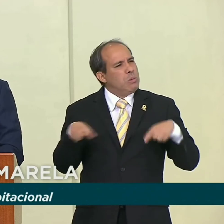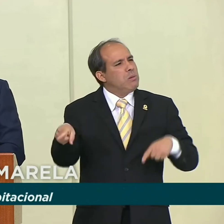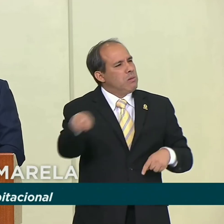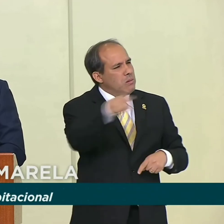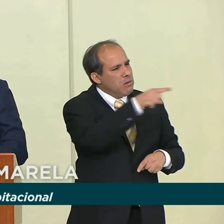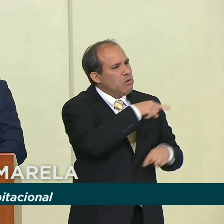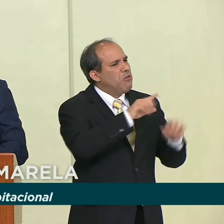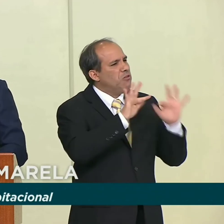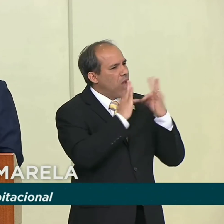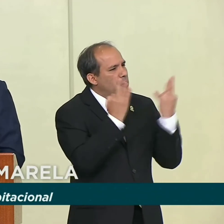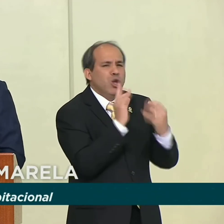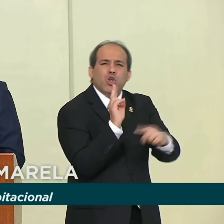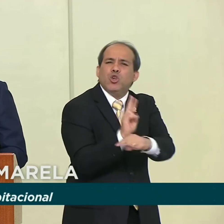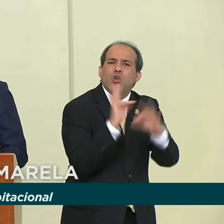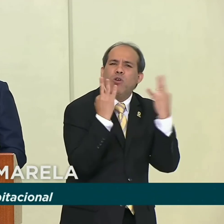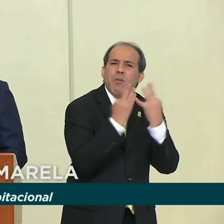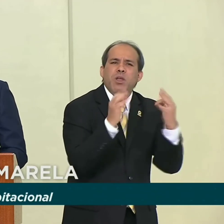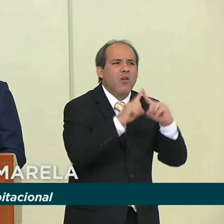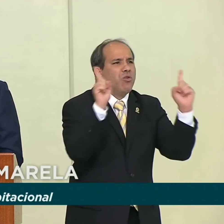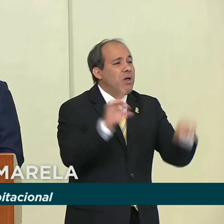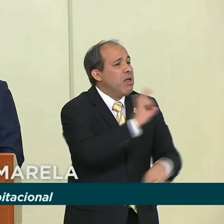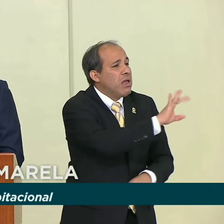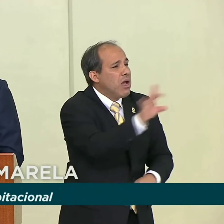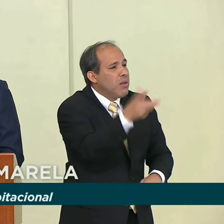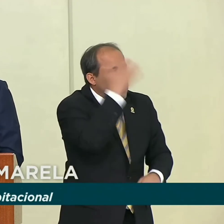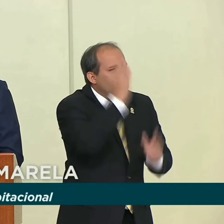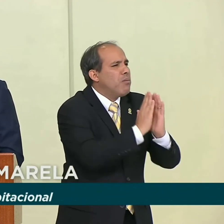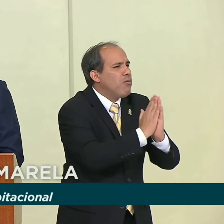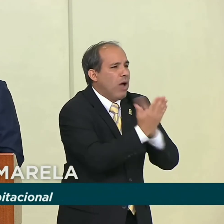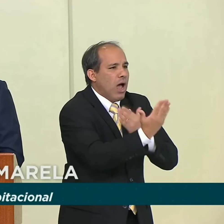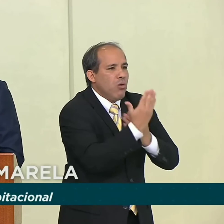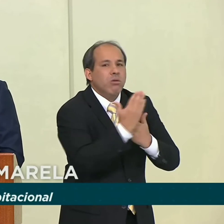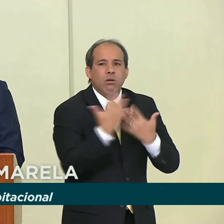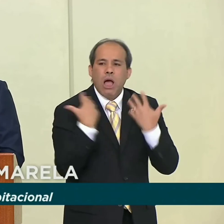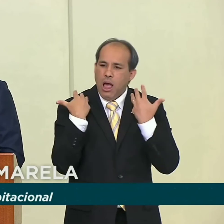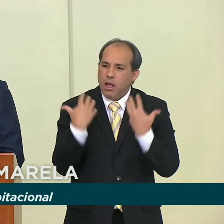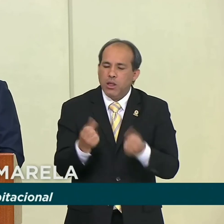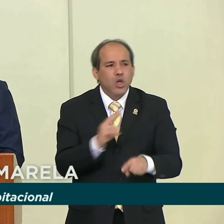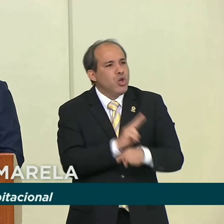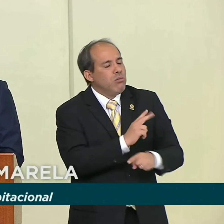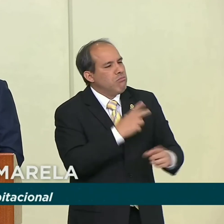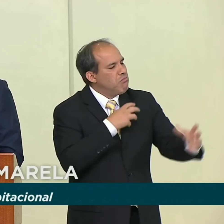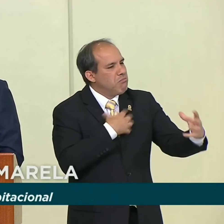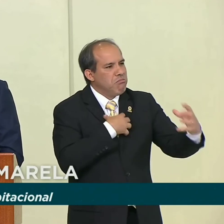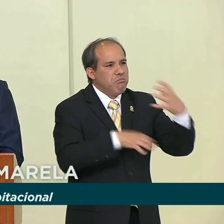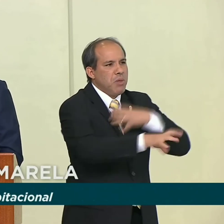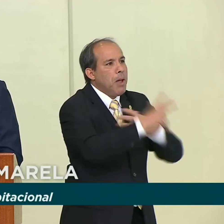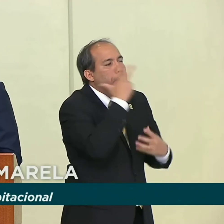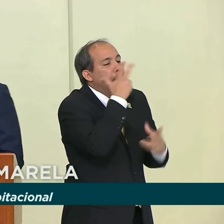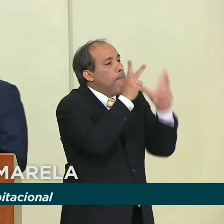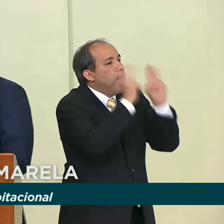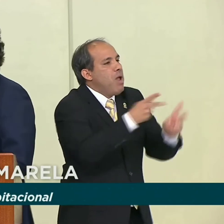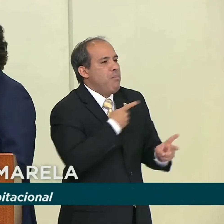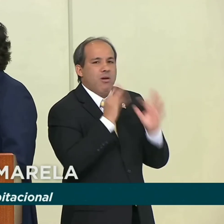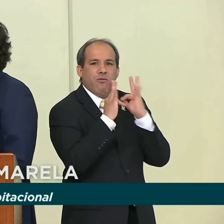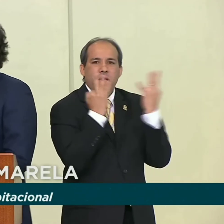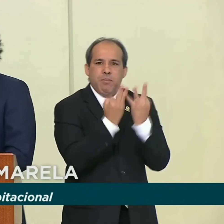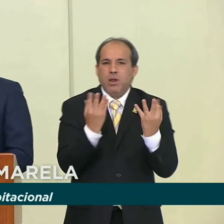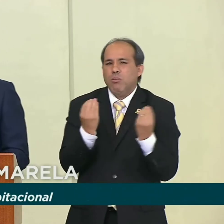de cada pessoa que a gente perde são poucos eu sinto como uma pessoa da minha família então eu quero